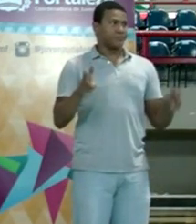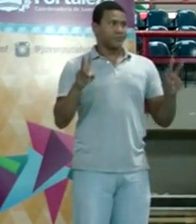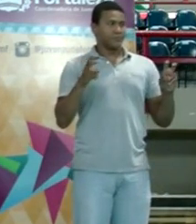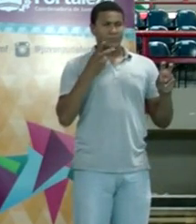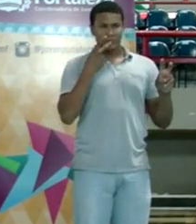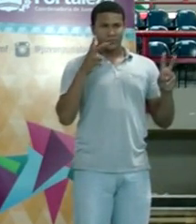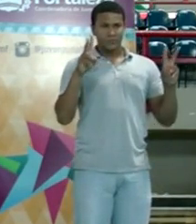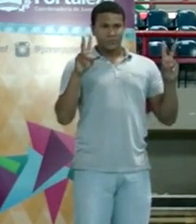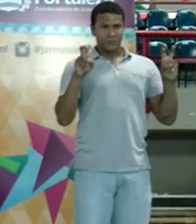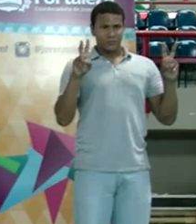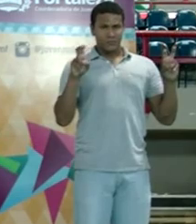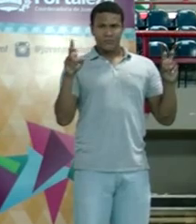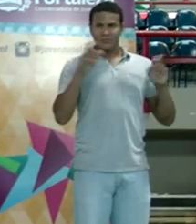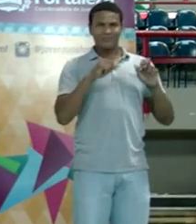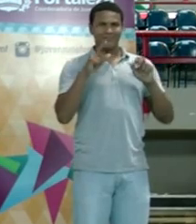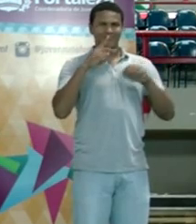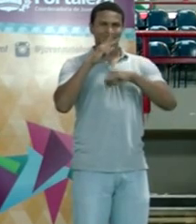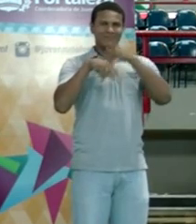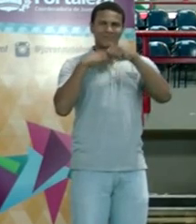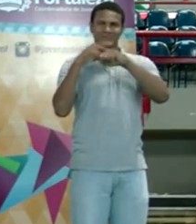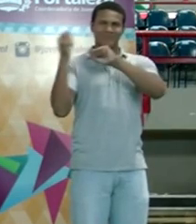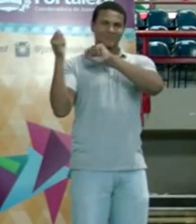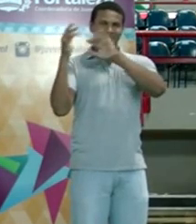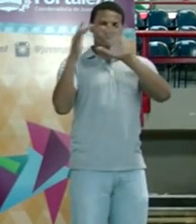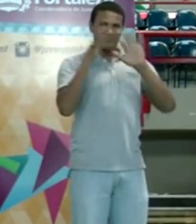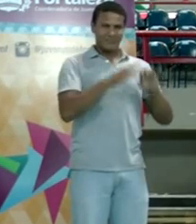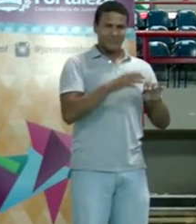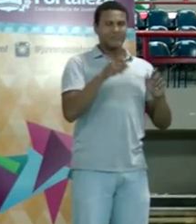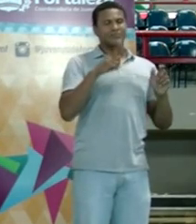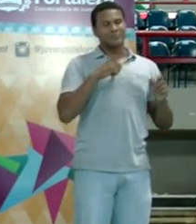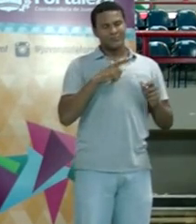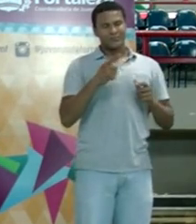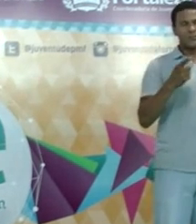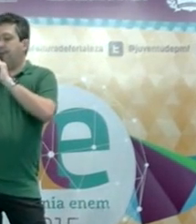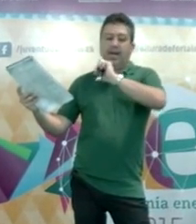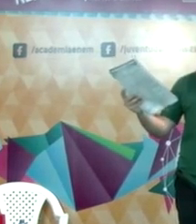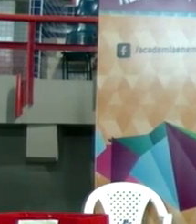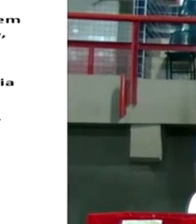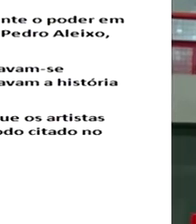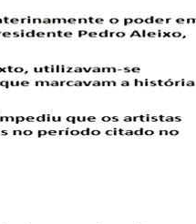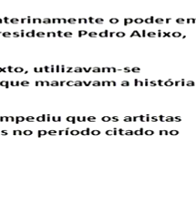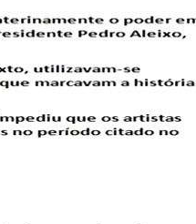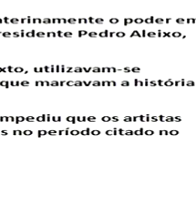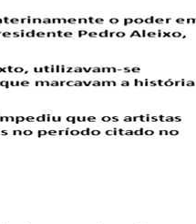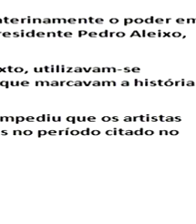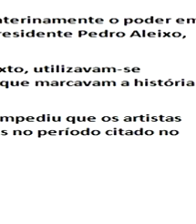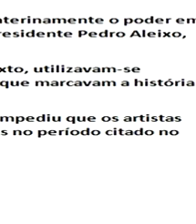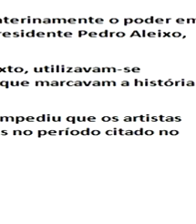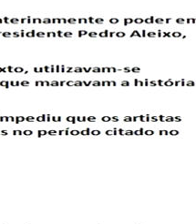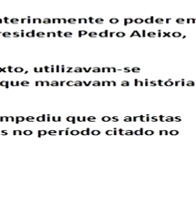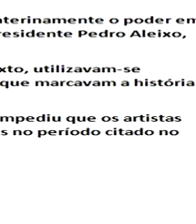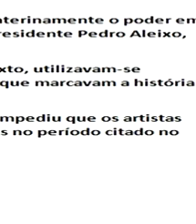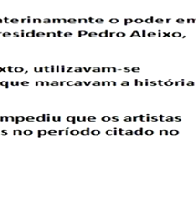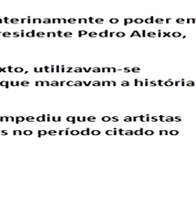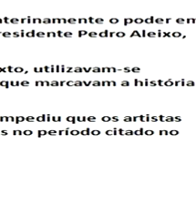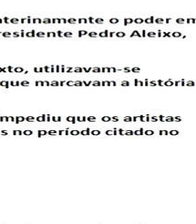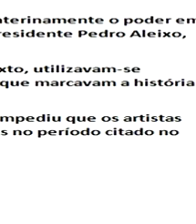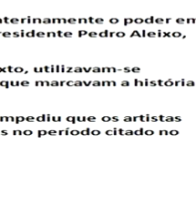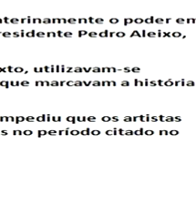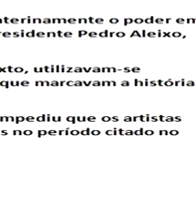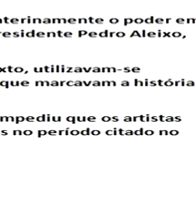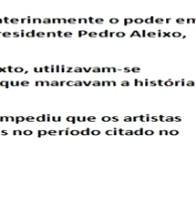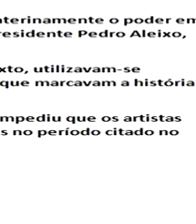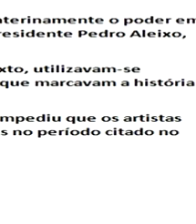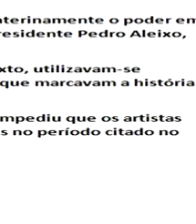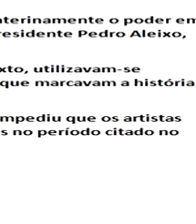de migrações, mas com um outro ponto de vista, certo? Ela fala assim: nos Jogos da Copa de Futebol do